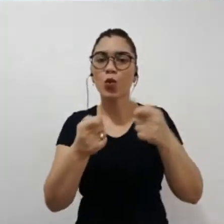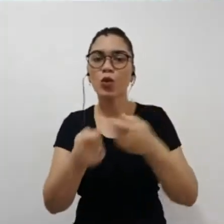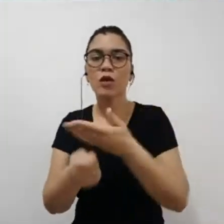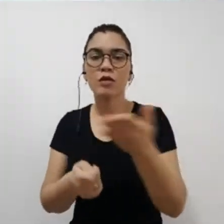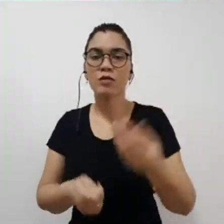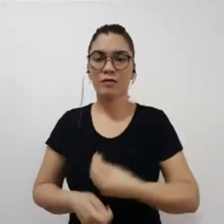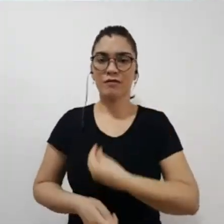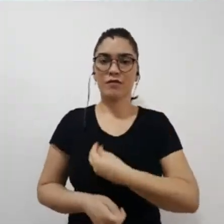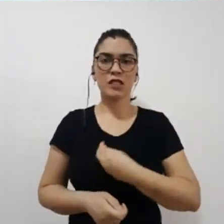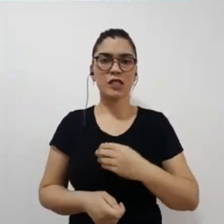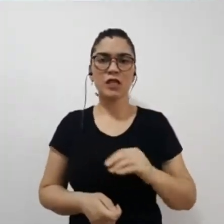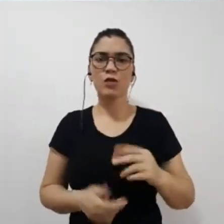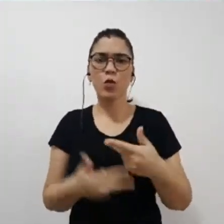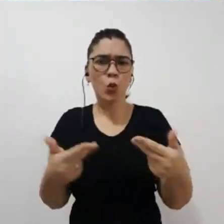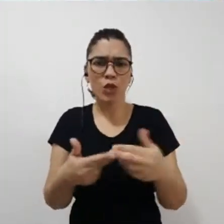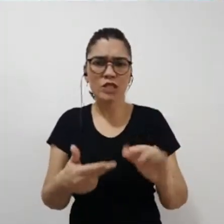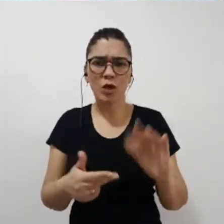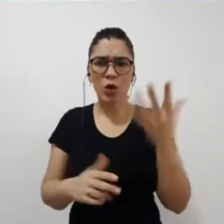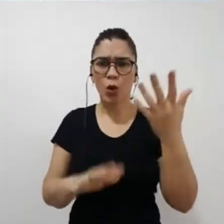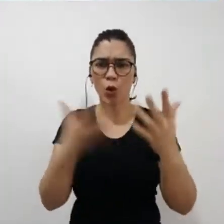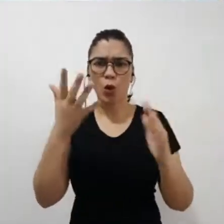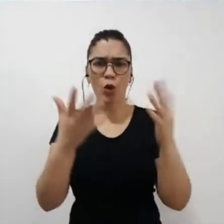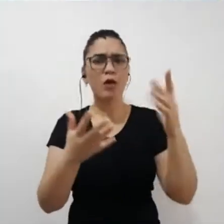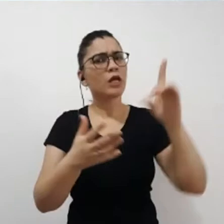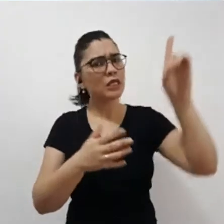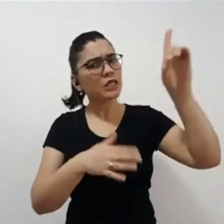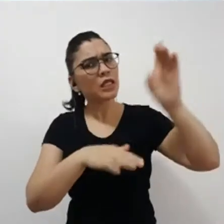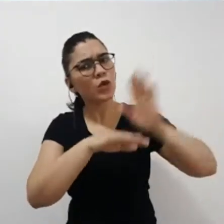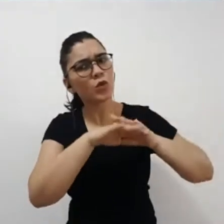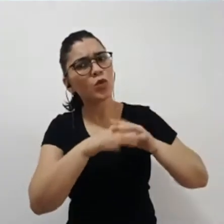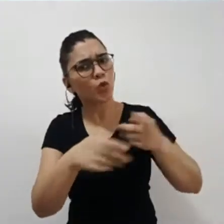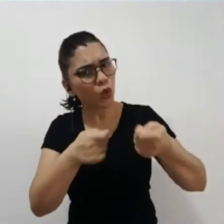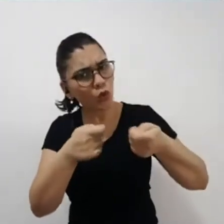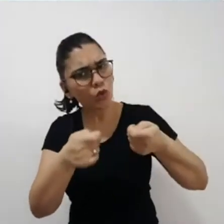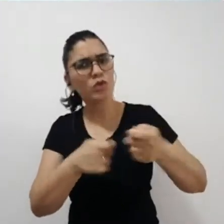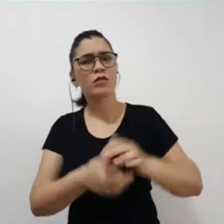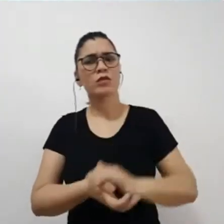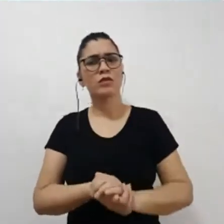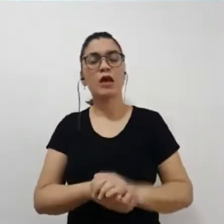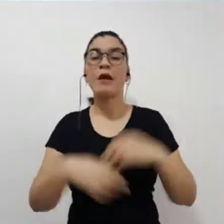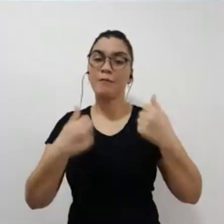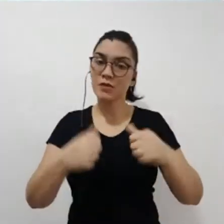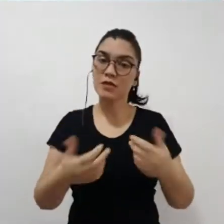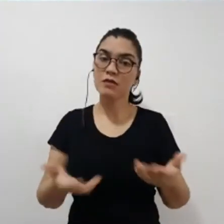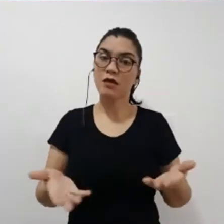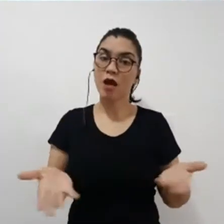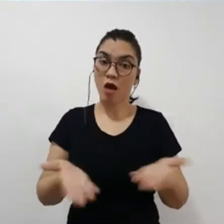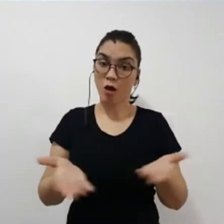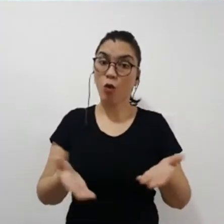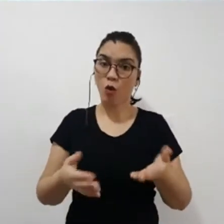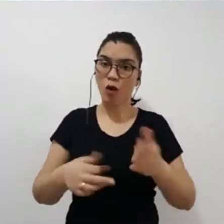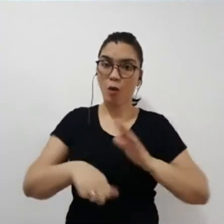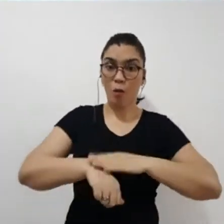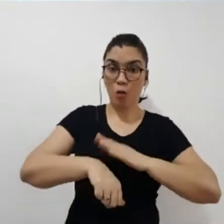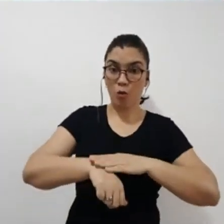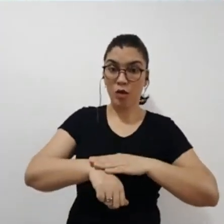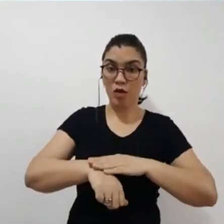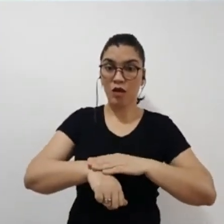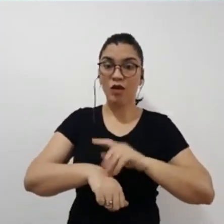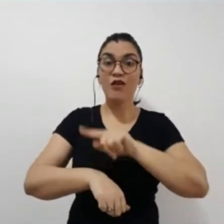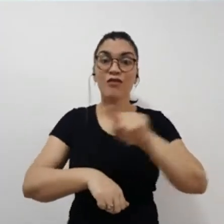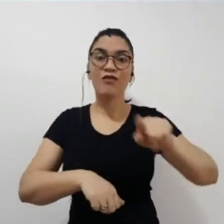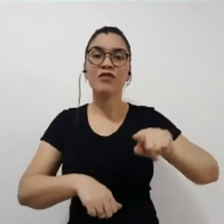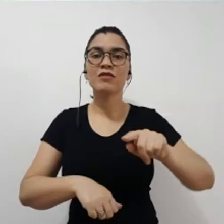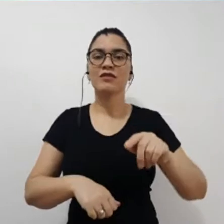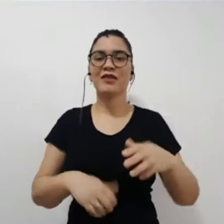Então, que essa tribulação produza em você júbilo, alegria. E que as suas lágrimas